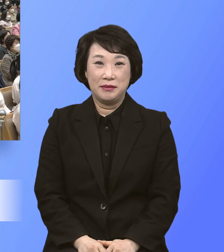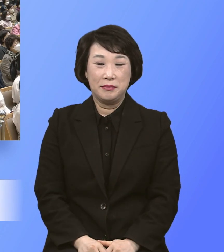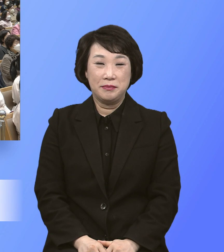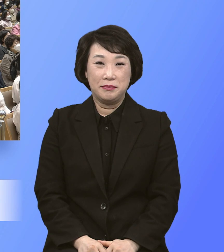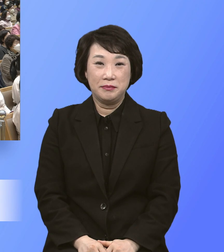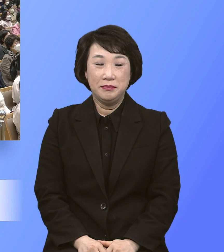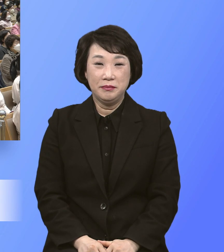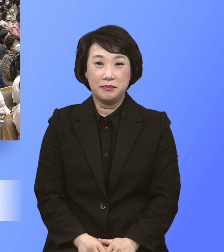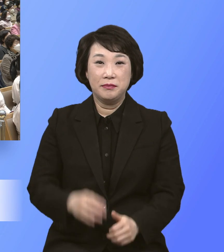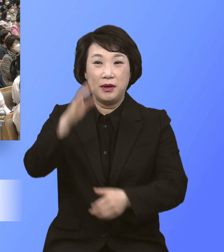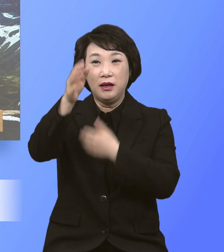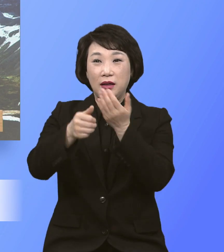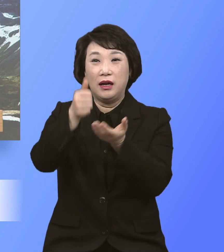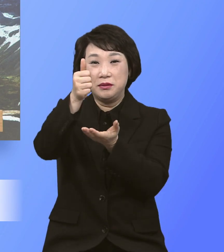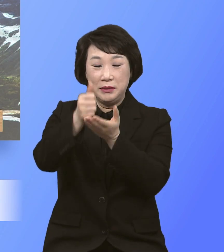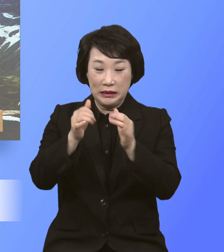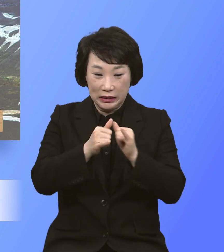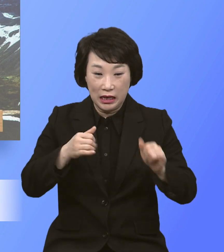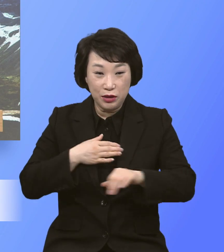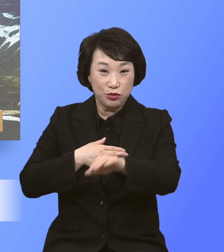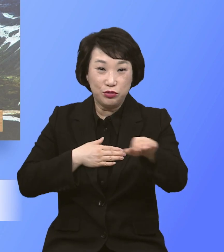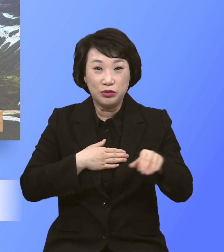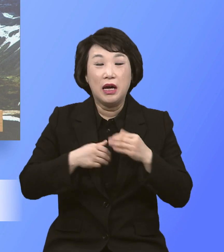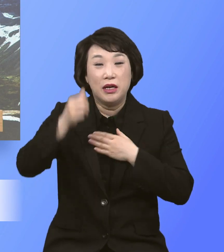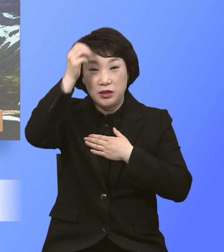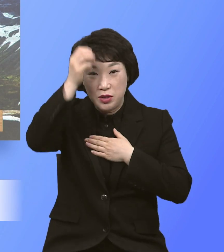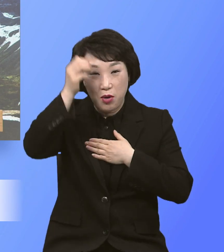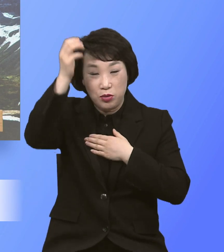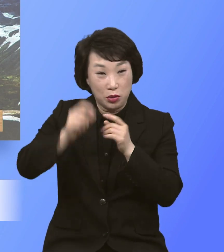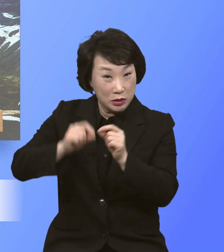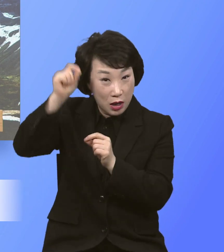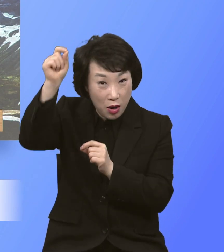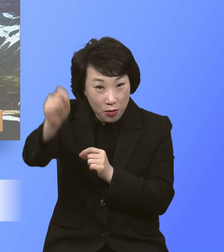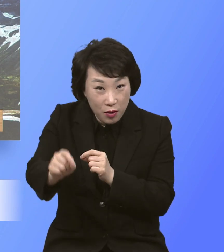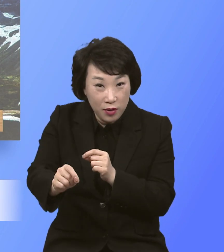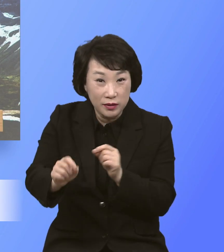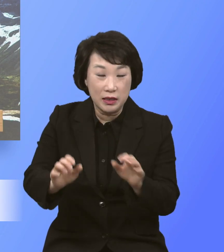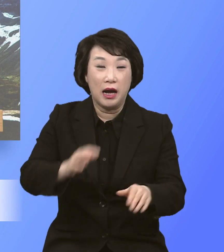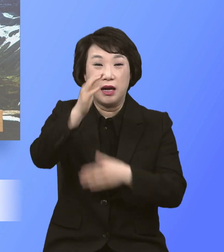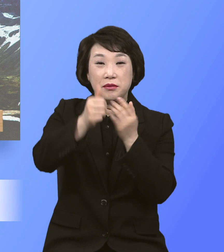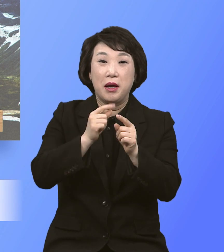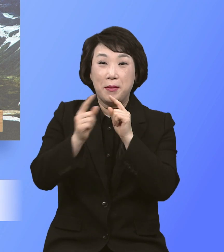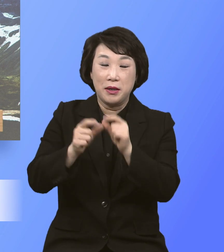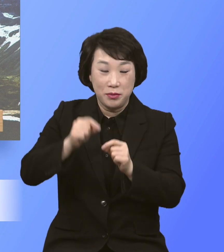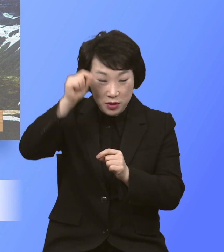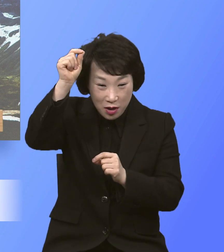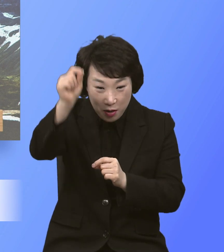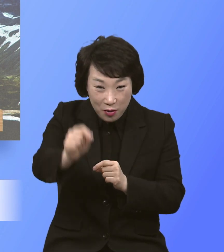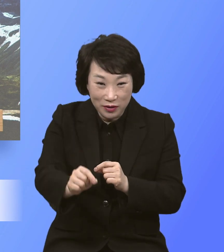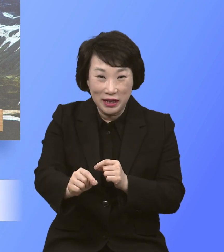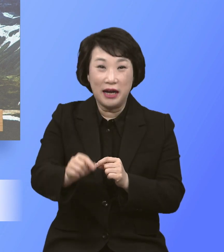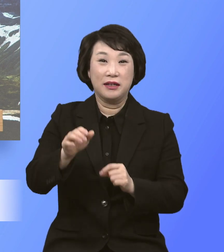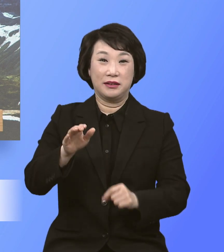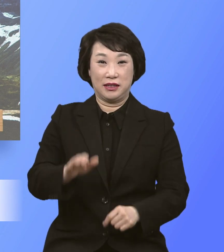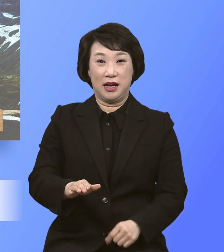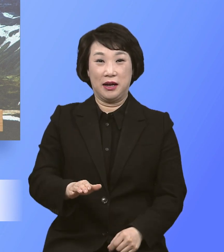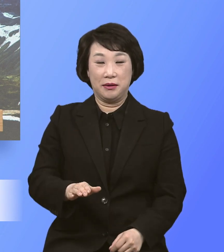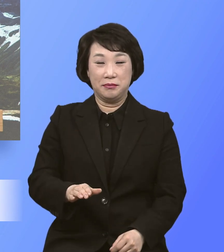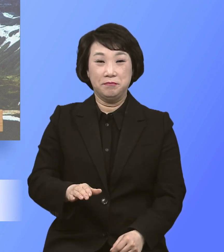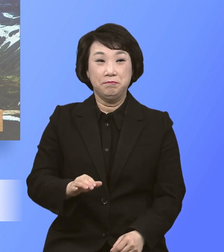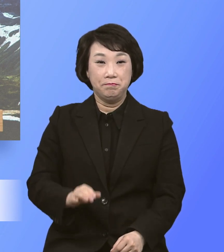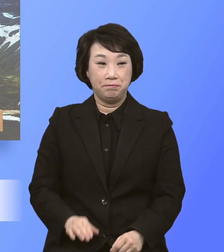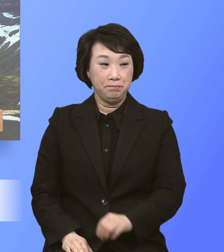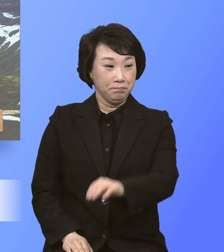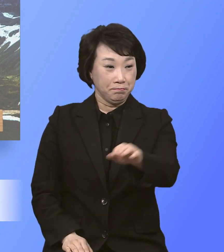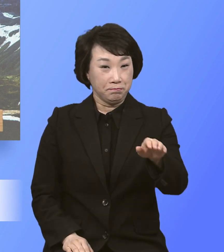그러므로 하나님께서 인간의 영혼도 영원하고 하나님 말씀도 영원하다. 그래서